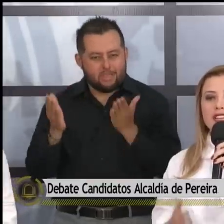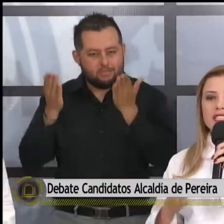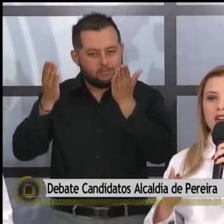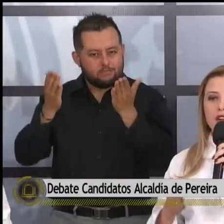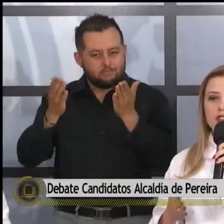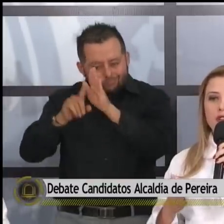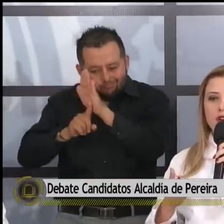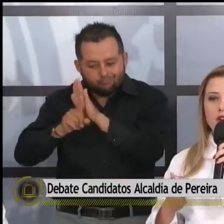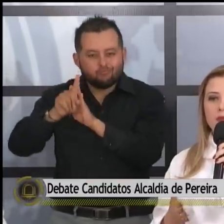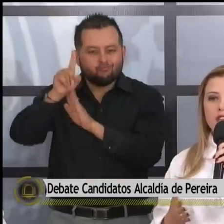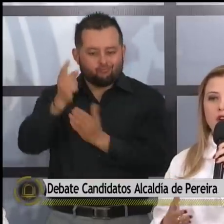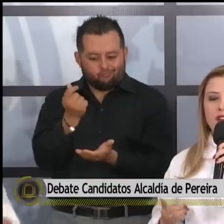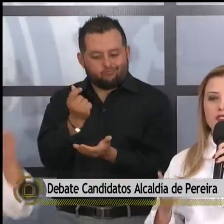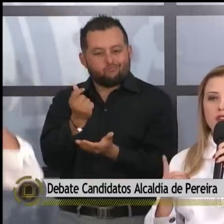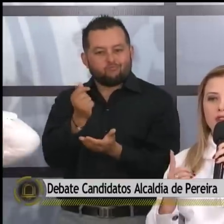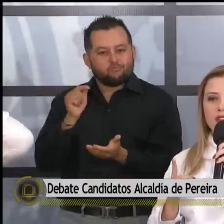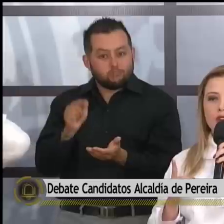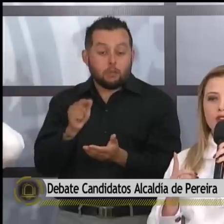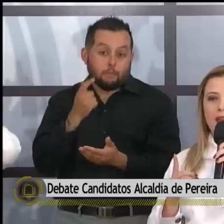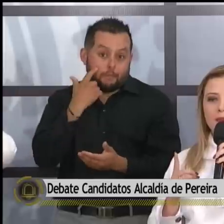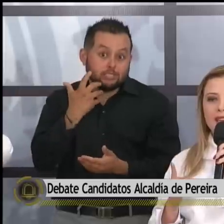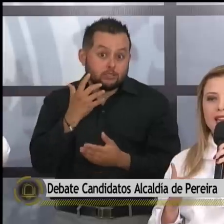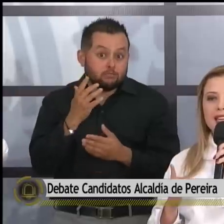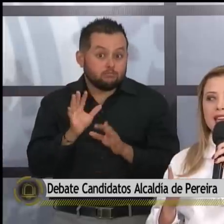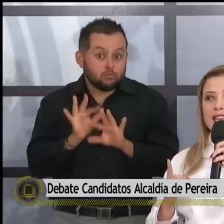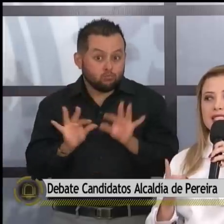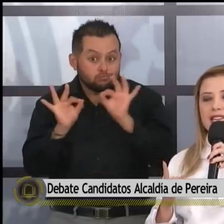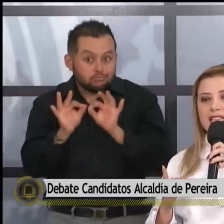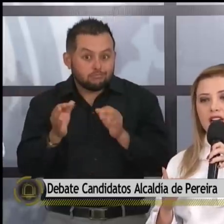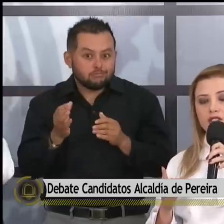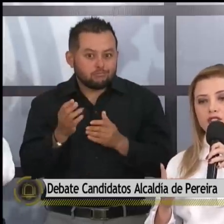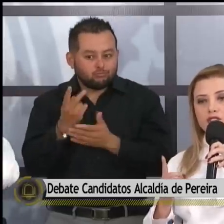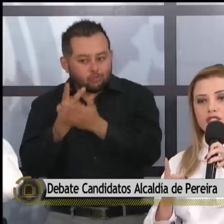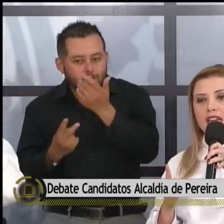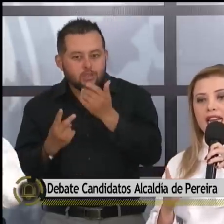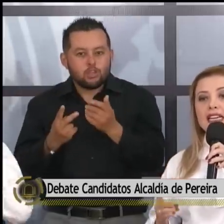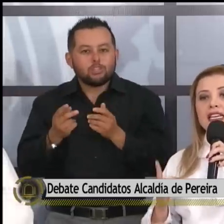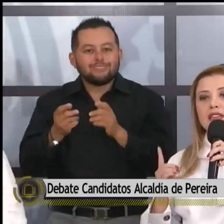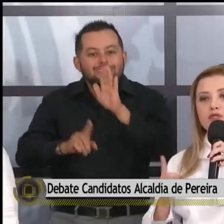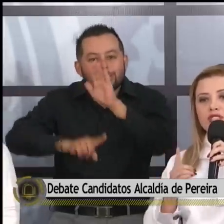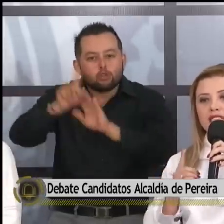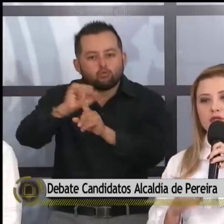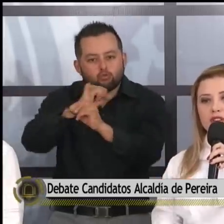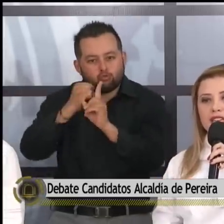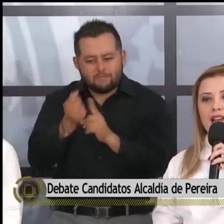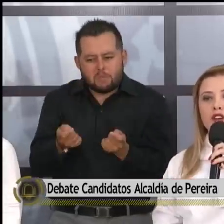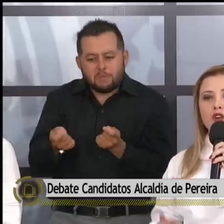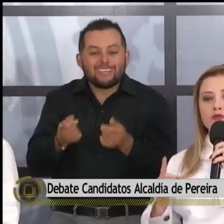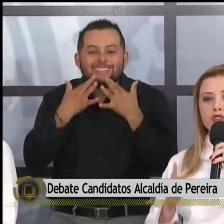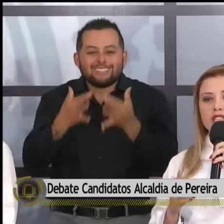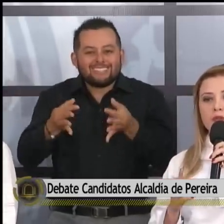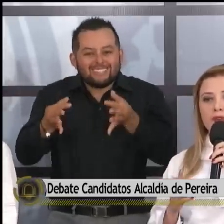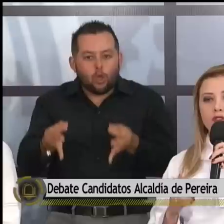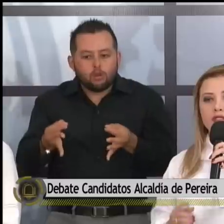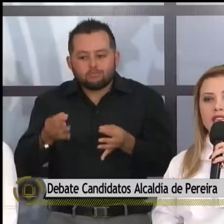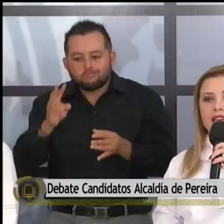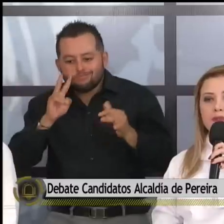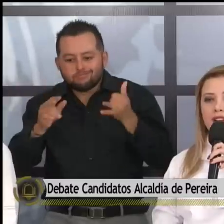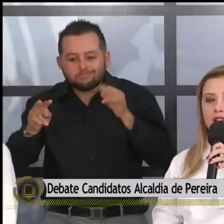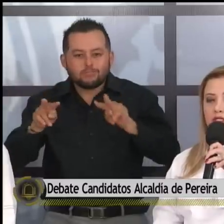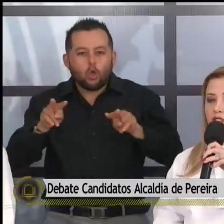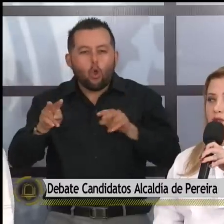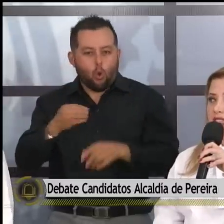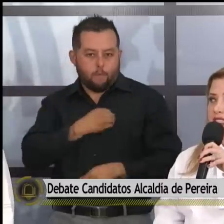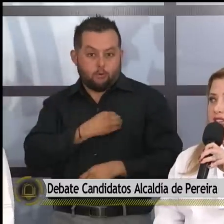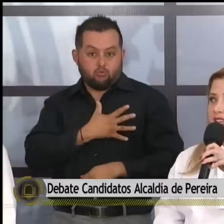con un desarrollo económico, pero sobre todo también ese desarrollo social y mucha seguridad, con muchas oportunidades